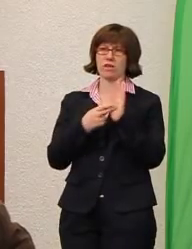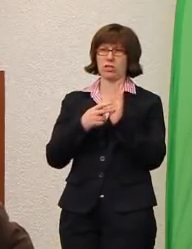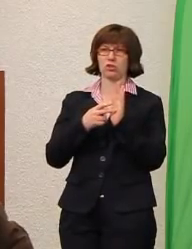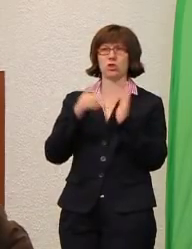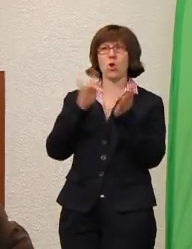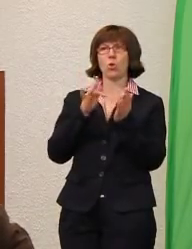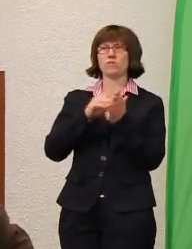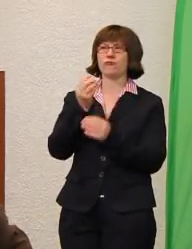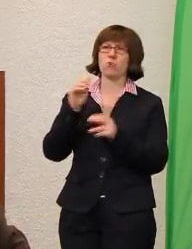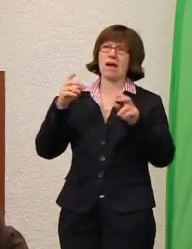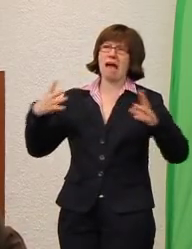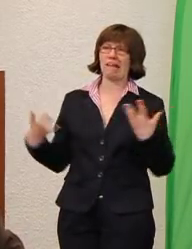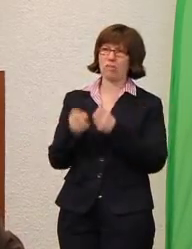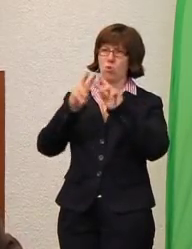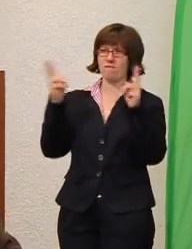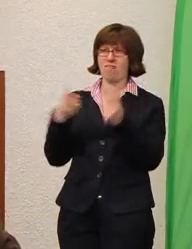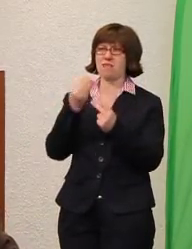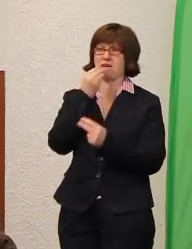der Welt.